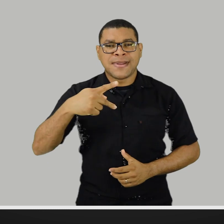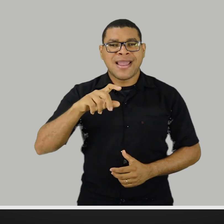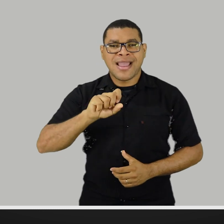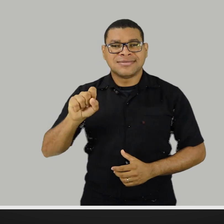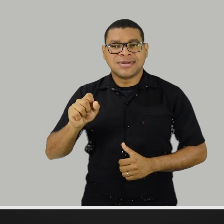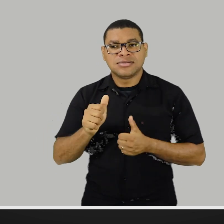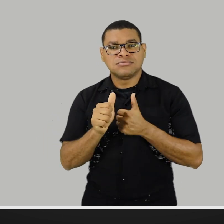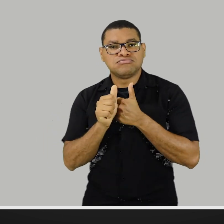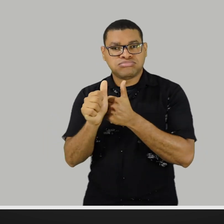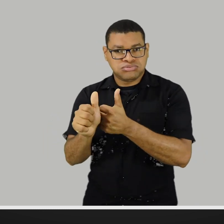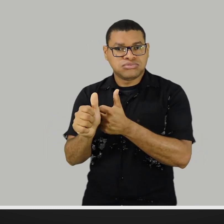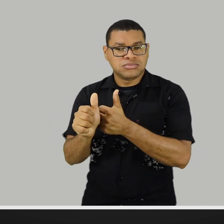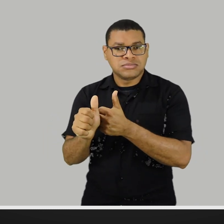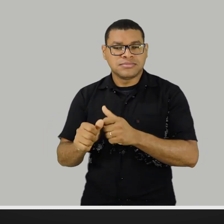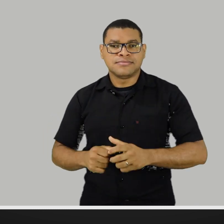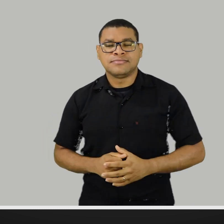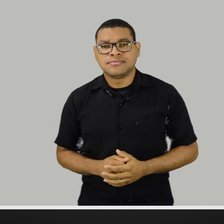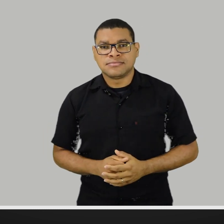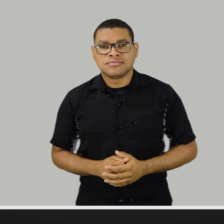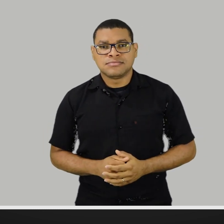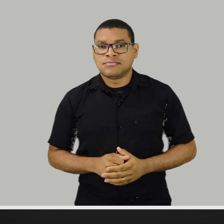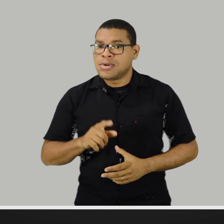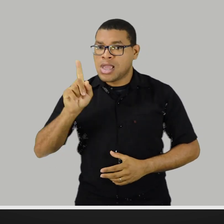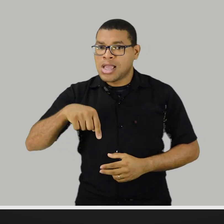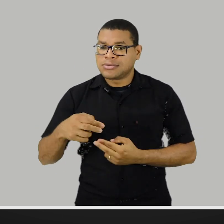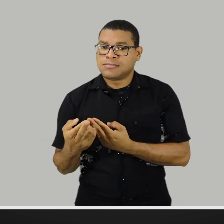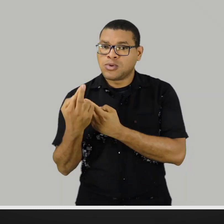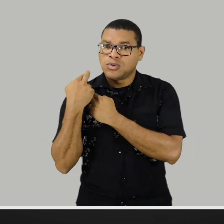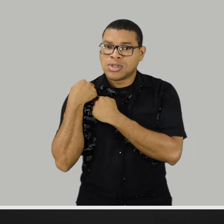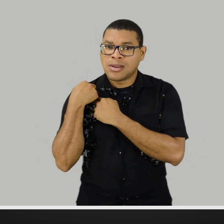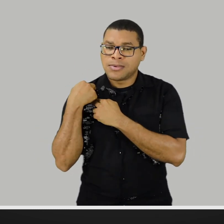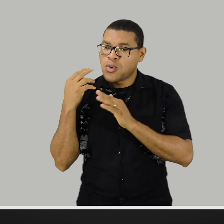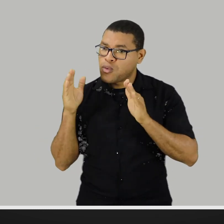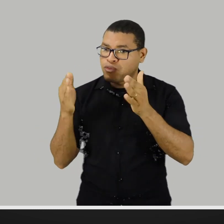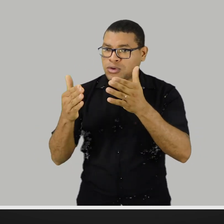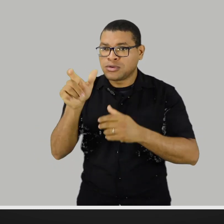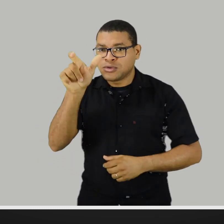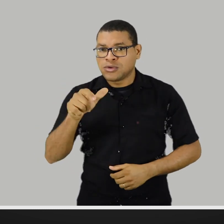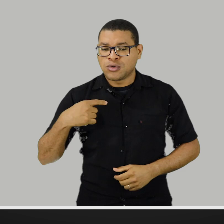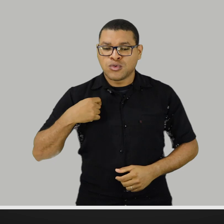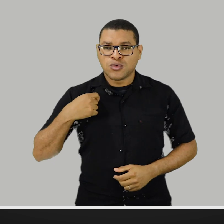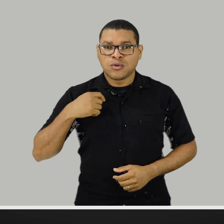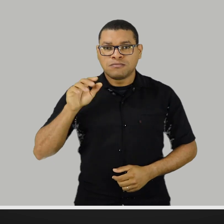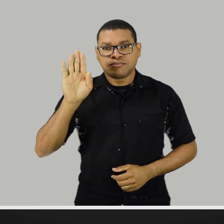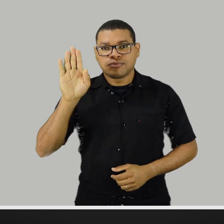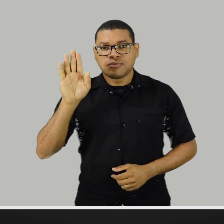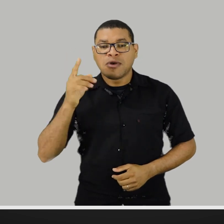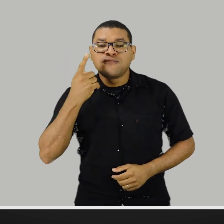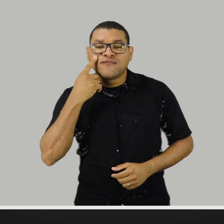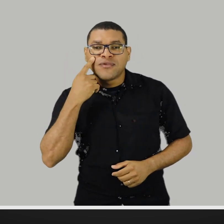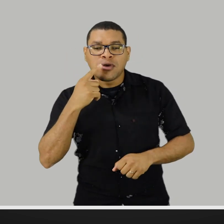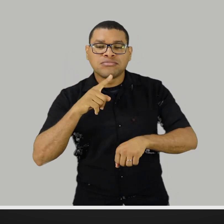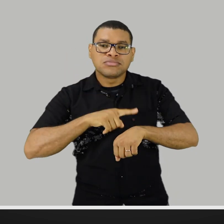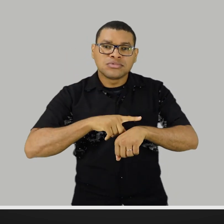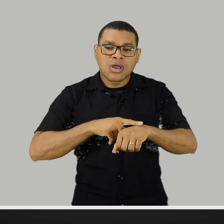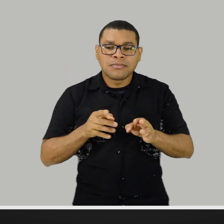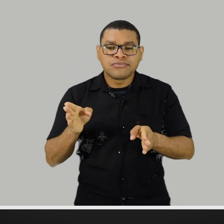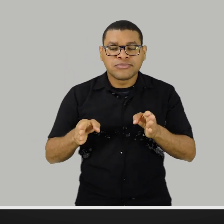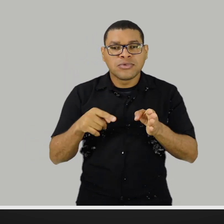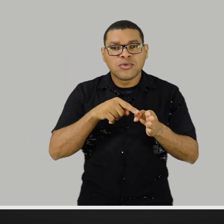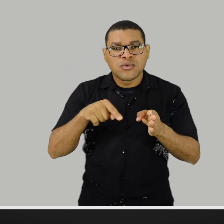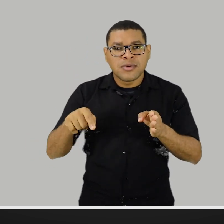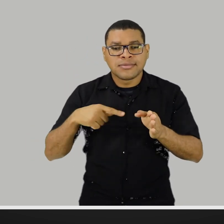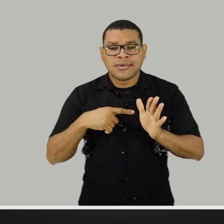seletivo 25 é de responsabilidade exclusiva do candidato a observância dos prazos e procedimentos